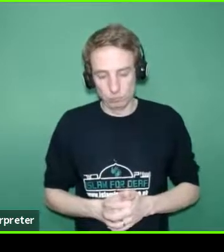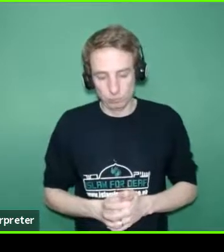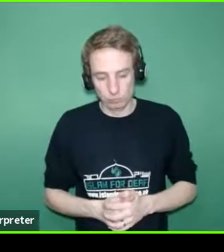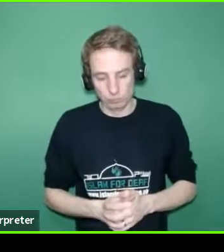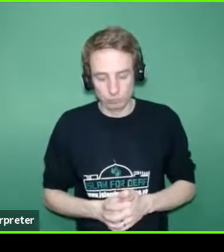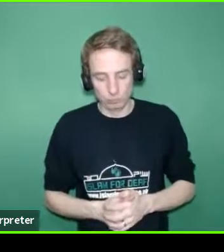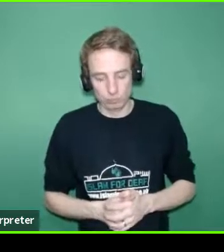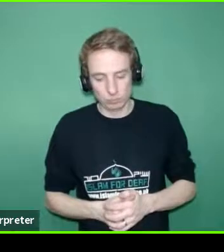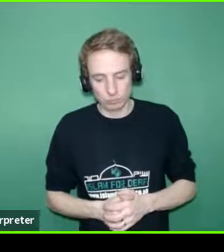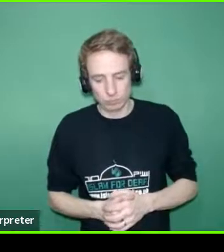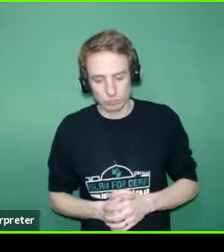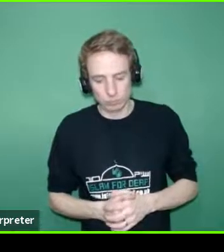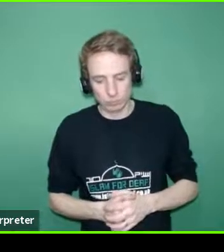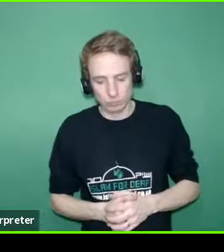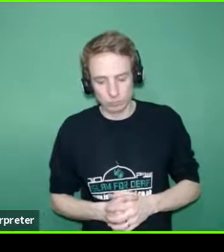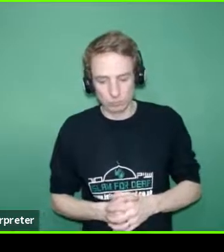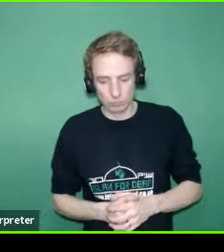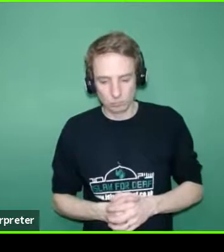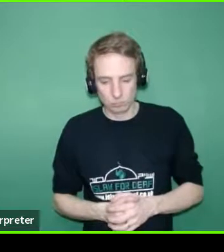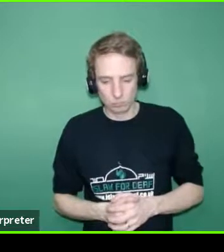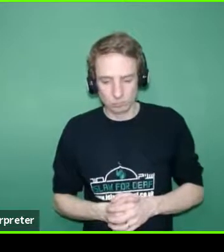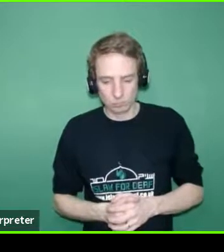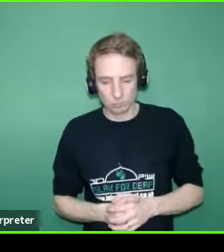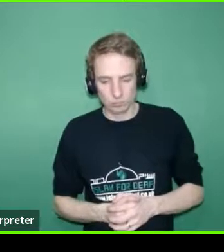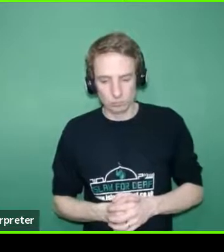يقول رب اغفر وارحم